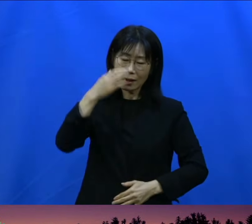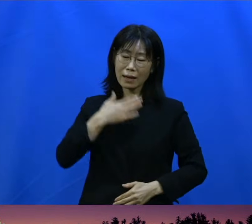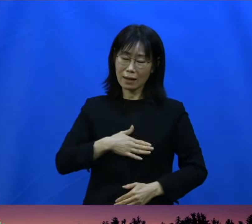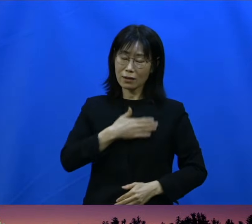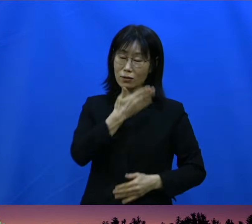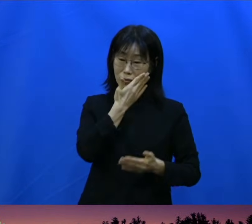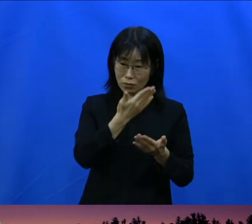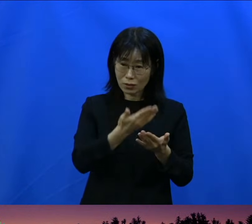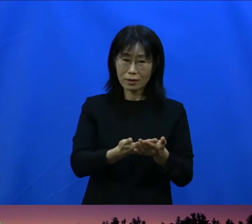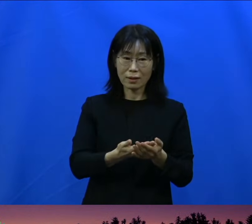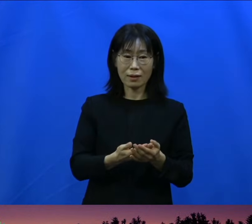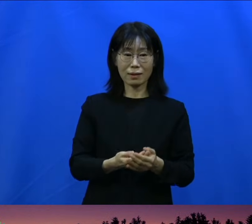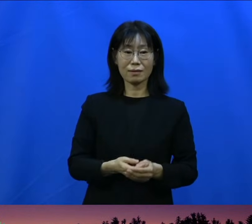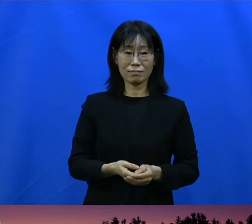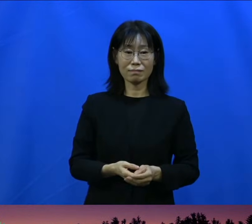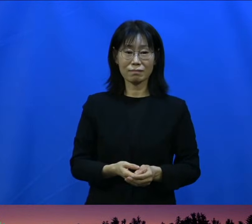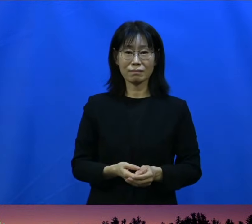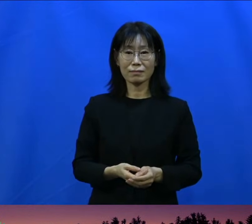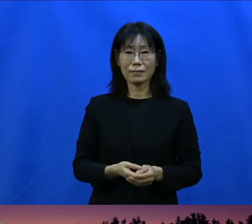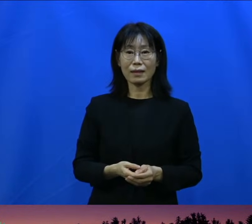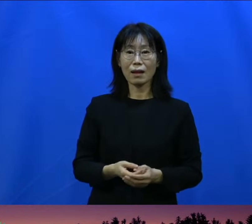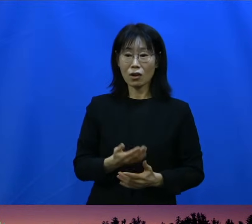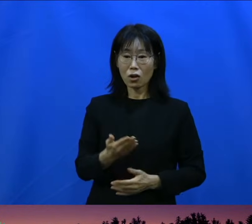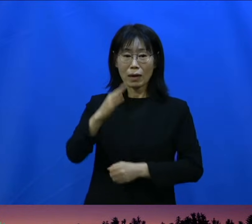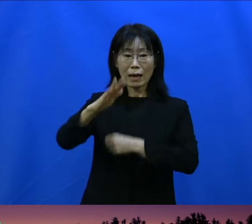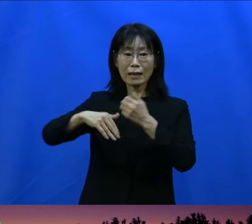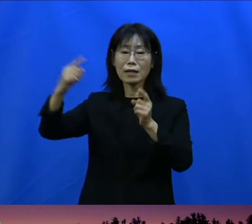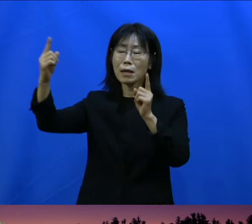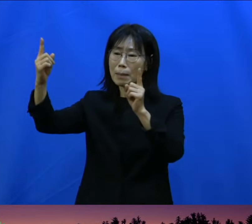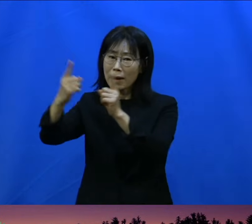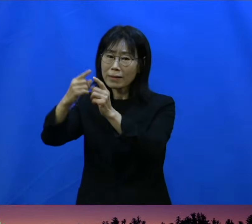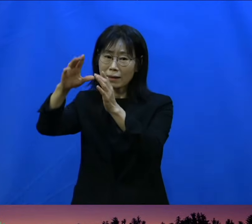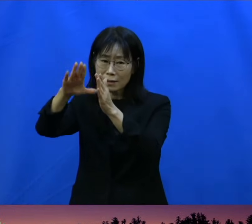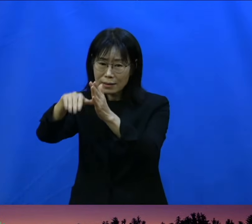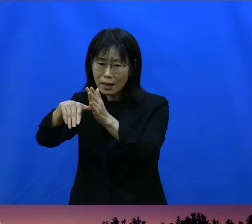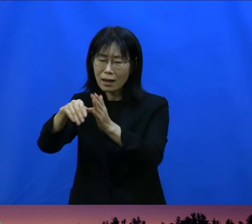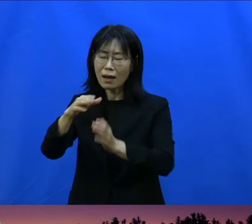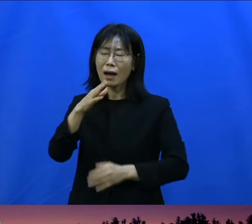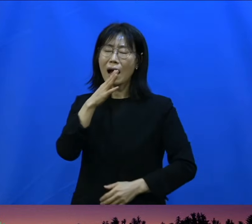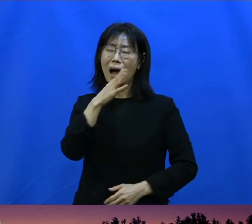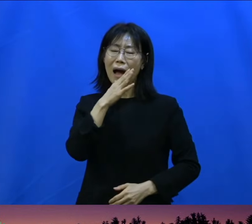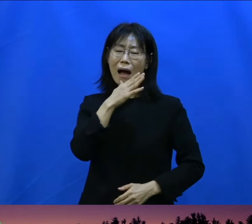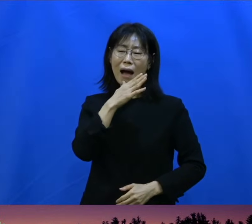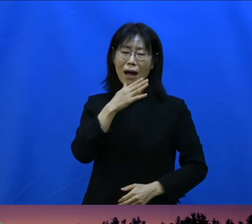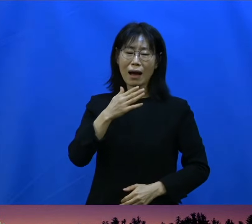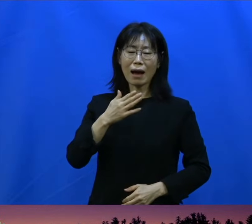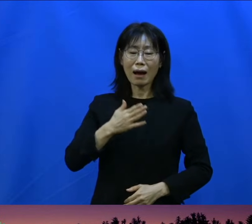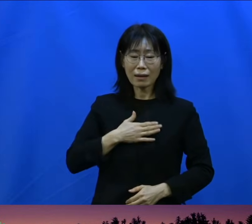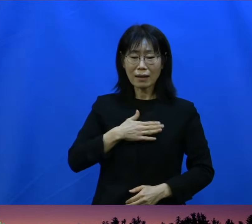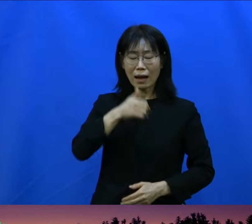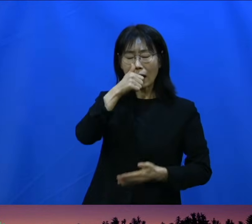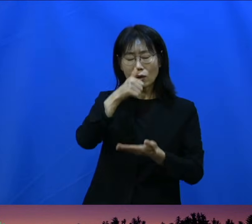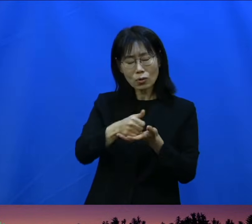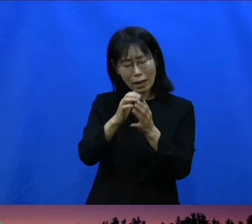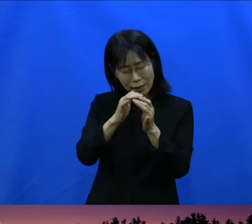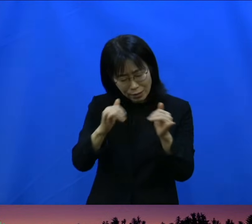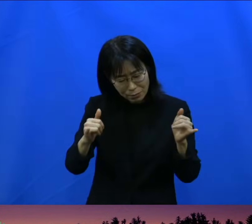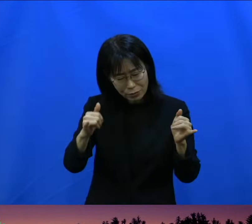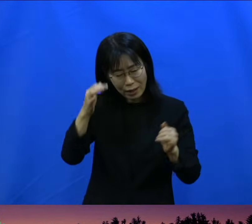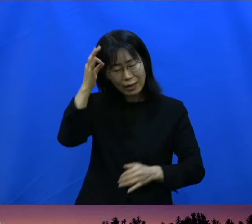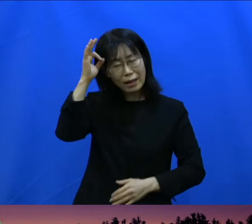여러분, 이 하나님을 만나 이런 자각이 일어나는 겁니다. 우리의 감각이 죄로 인하여 죽어있던 감각이 깨어나는